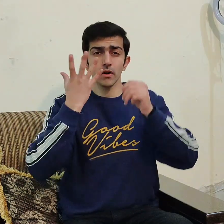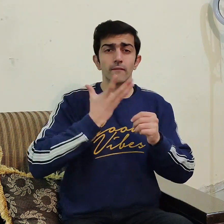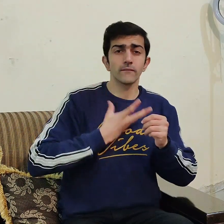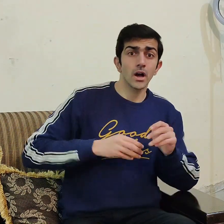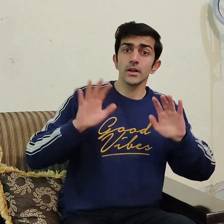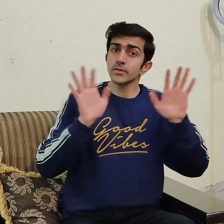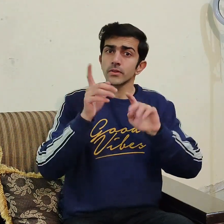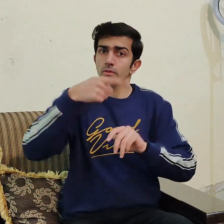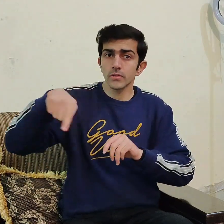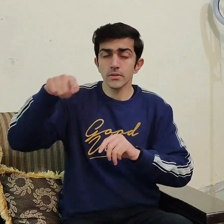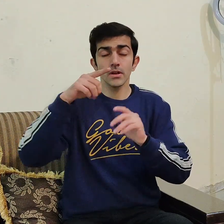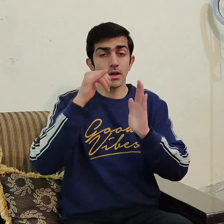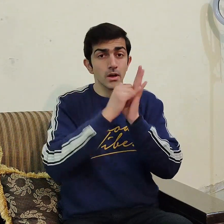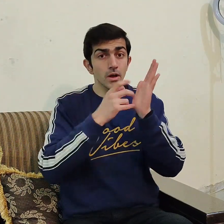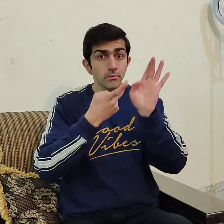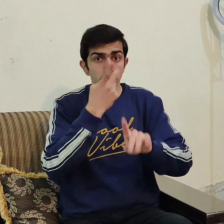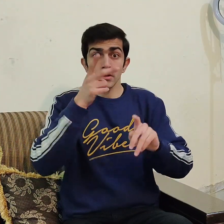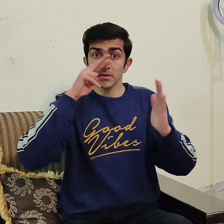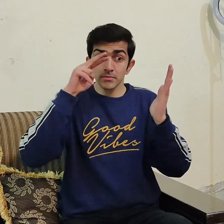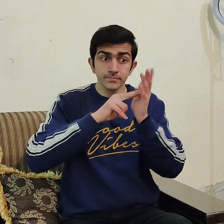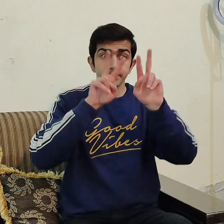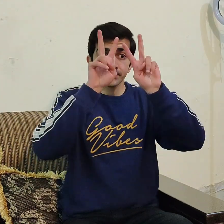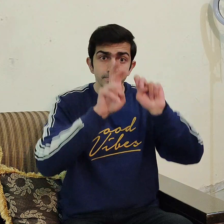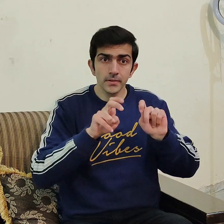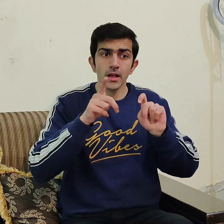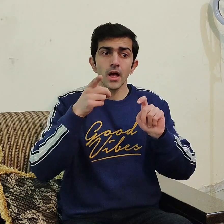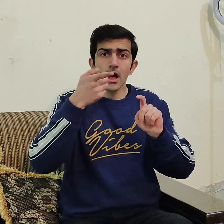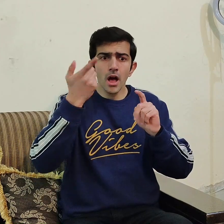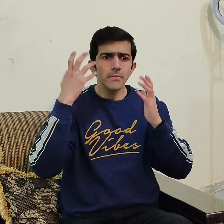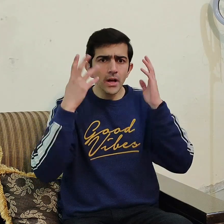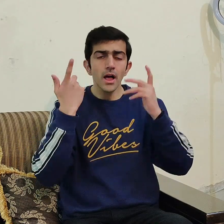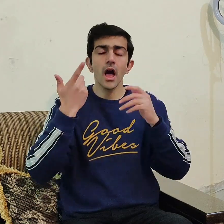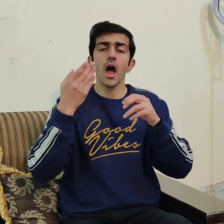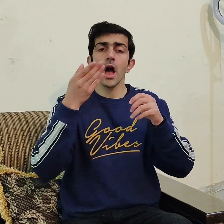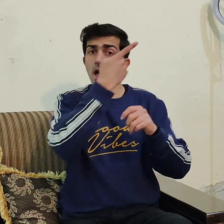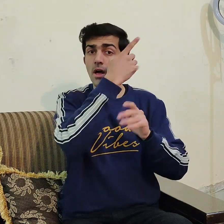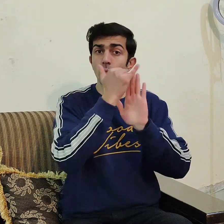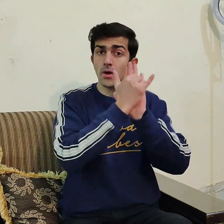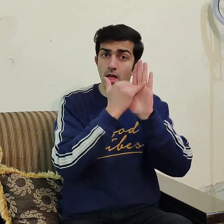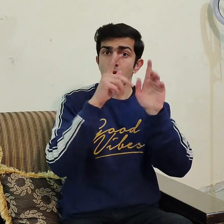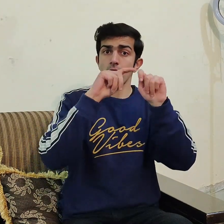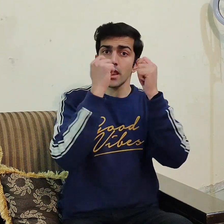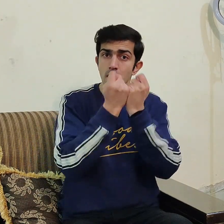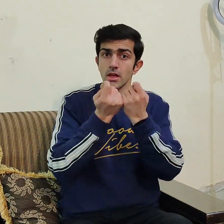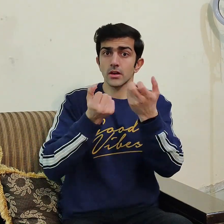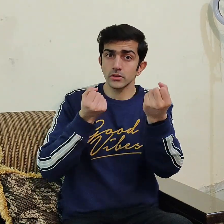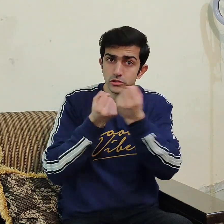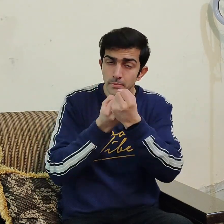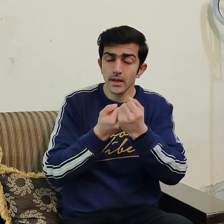आप परेशान ना हो इसके ऊपर। आप यूट्यूब टीम से जो है उनसे रिक्वेस्ट करके हेल्प ले सकते हैं, उनको